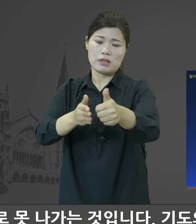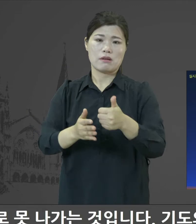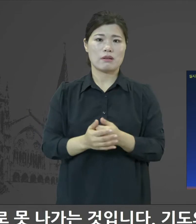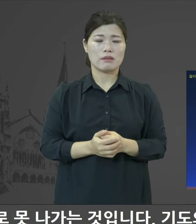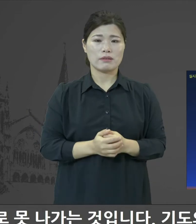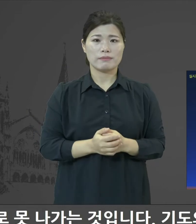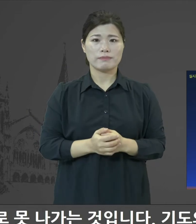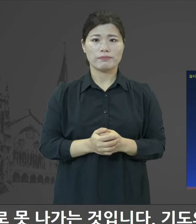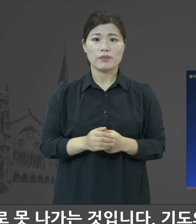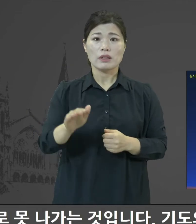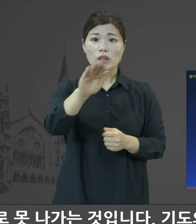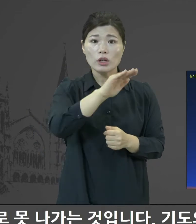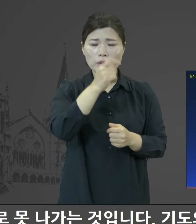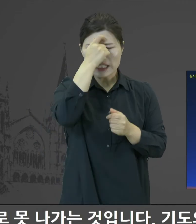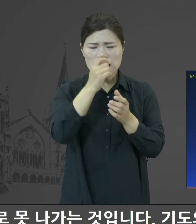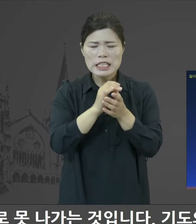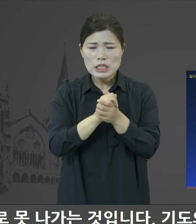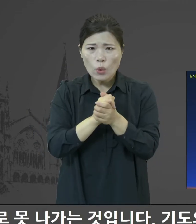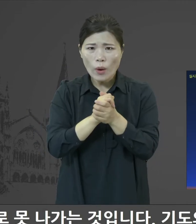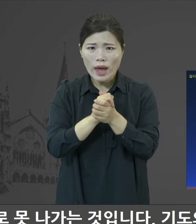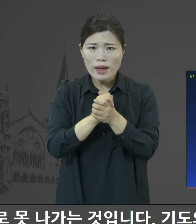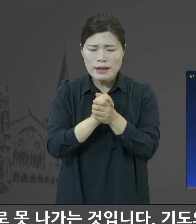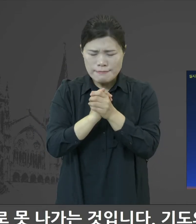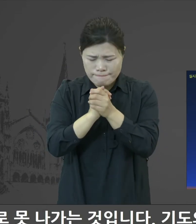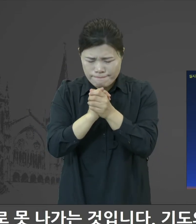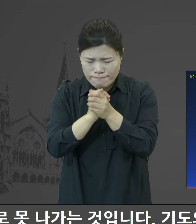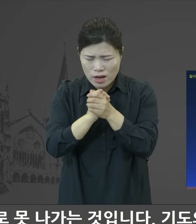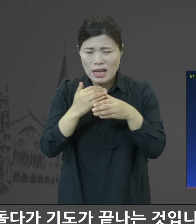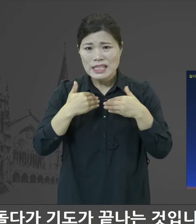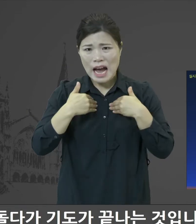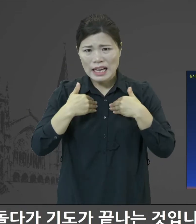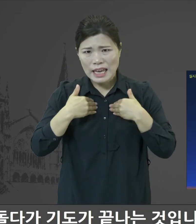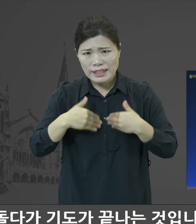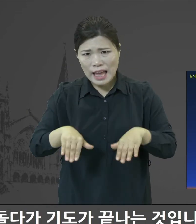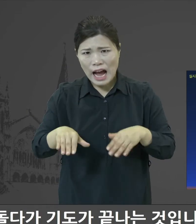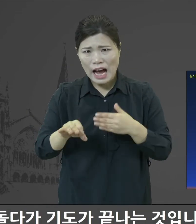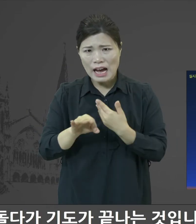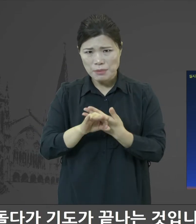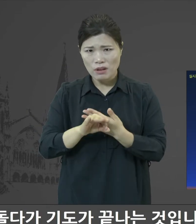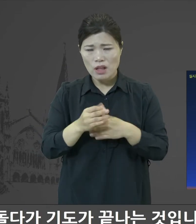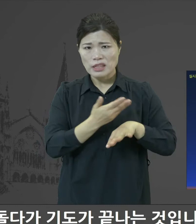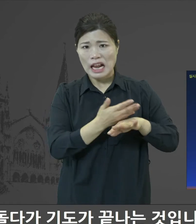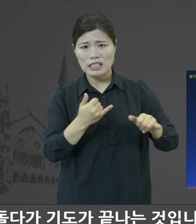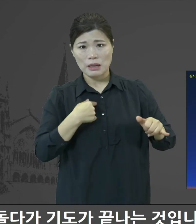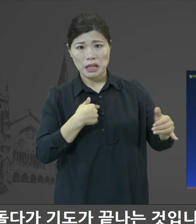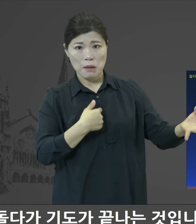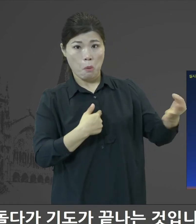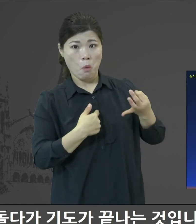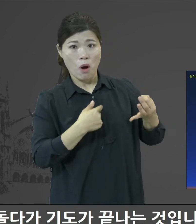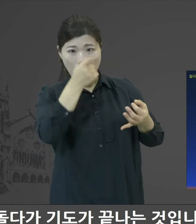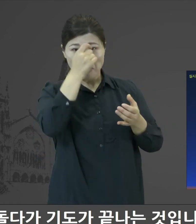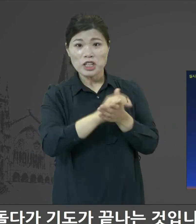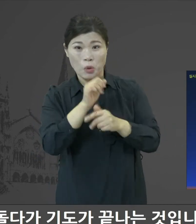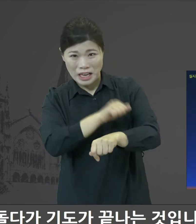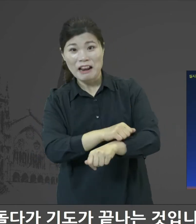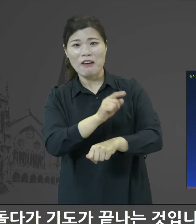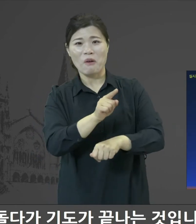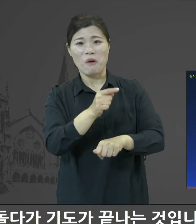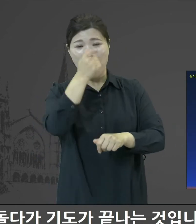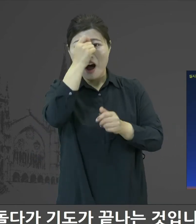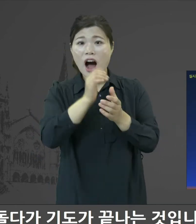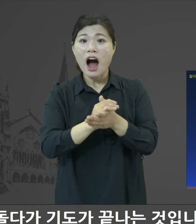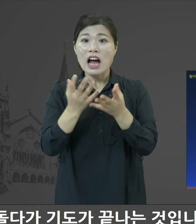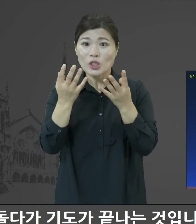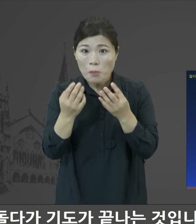바랍니다. 여러분, 기도의 줄 조금이라도 약해졌던 분, 다른 사람은 나를 기도의 용사라고 부르고 있는데, 다른 사람들은 내가 기도를 정말 많이 하는